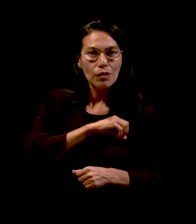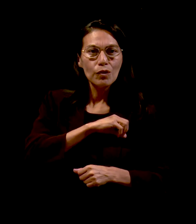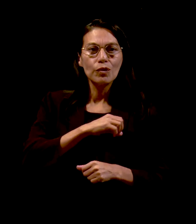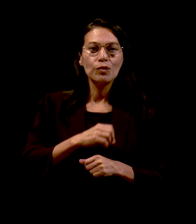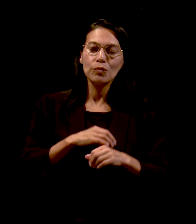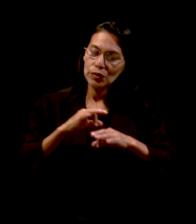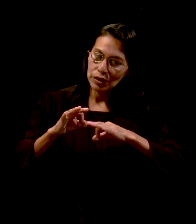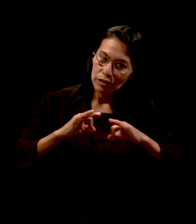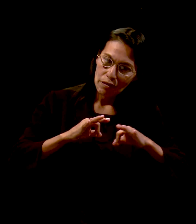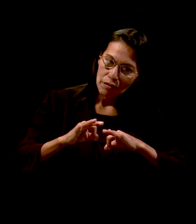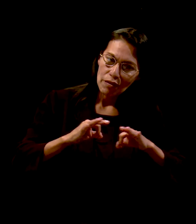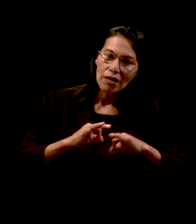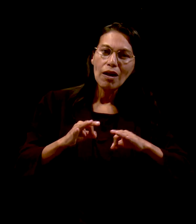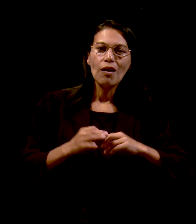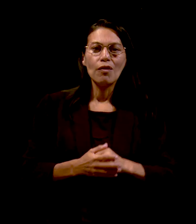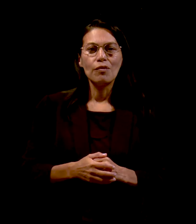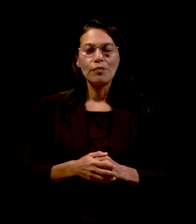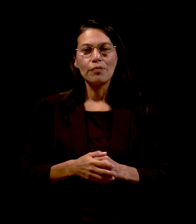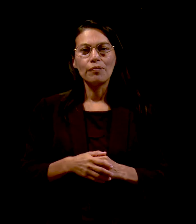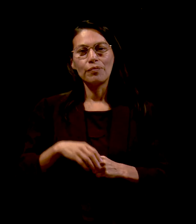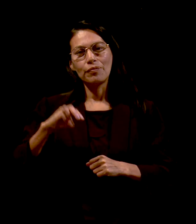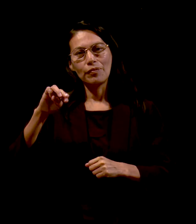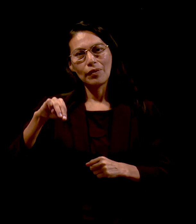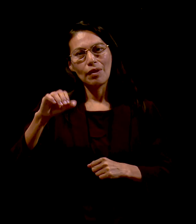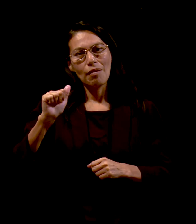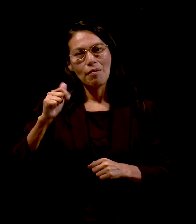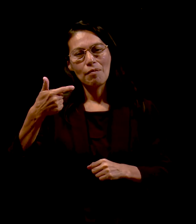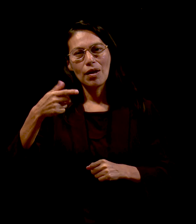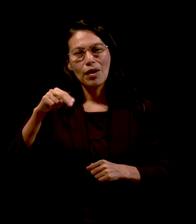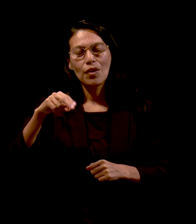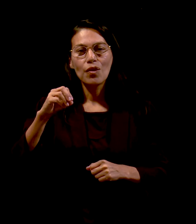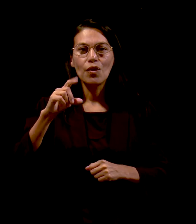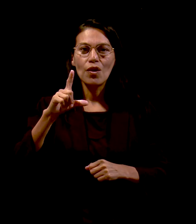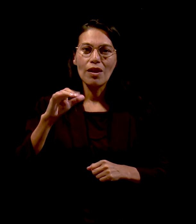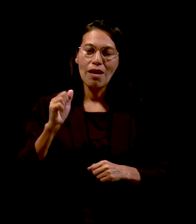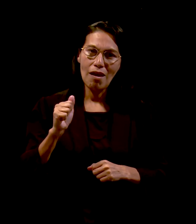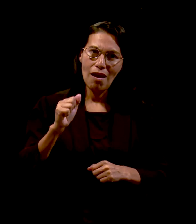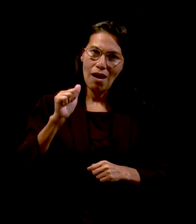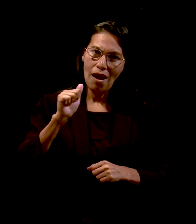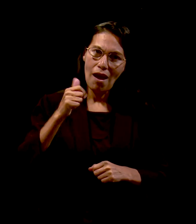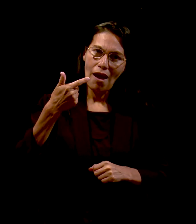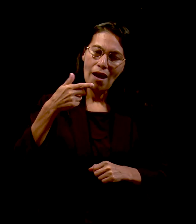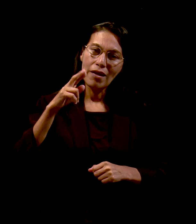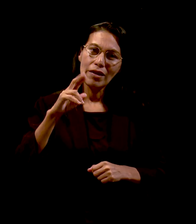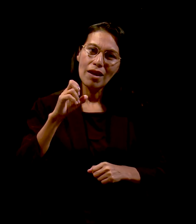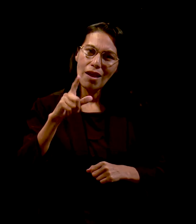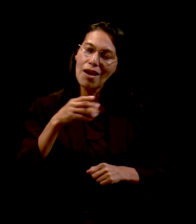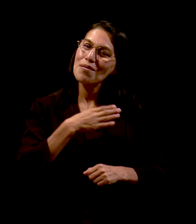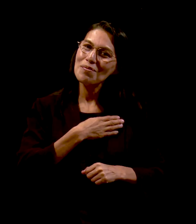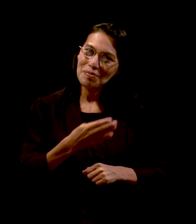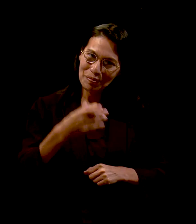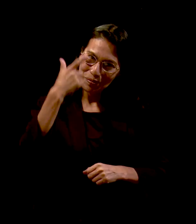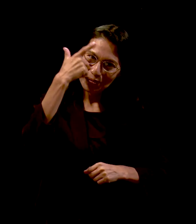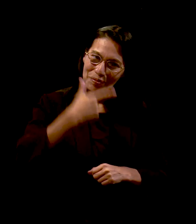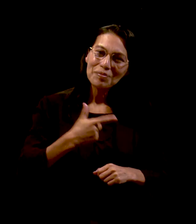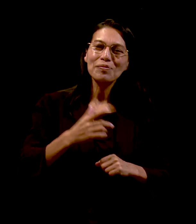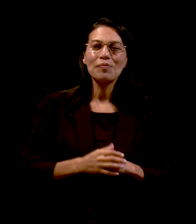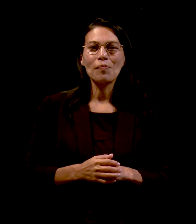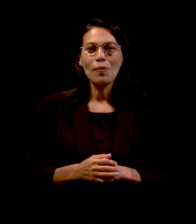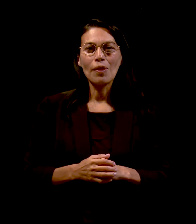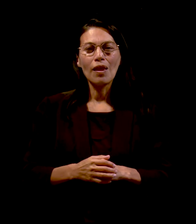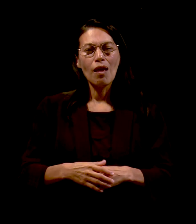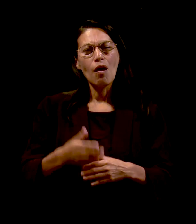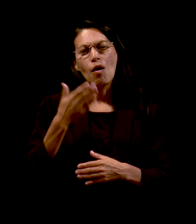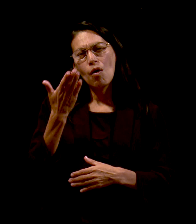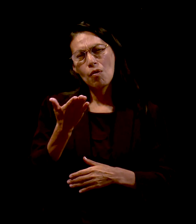salud también y por su trabajo magnolia aguilar buenas noches pido oración por favor por el joven julio ortiz